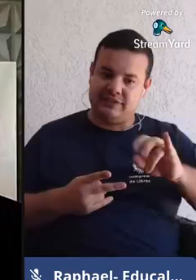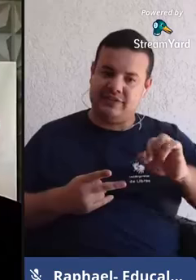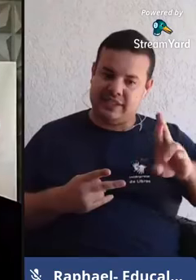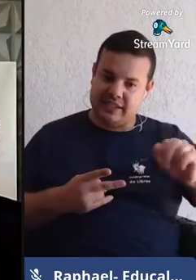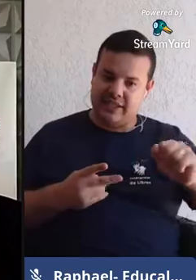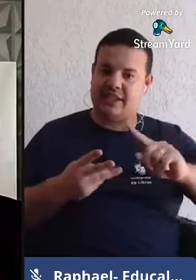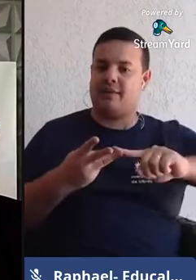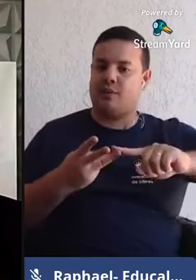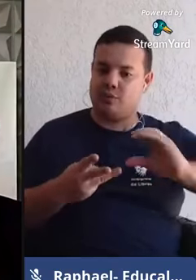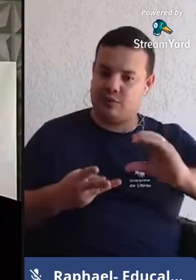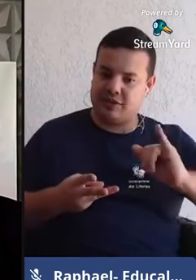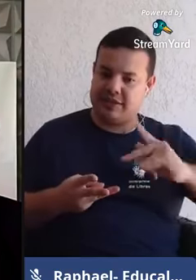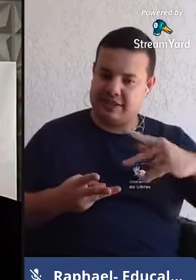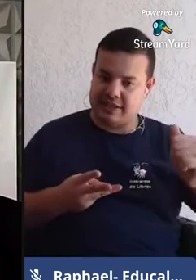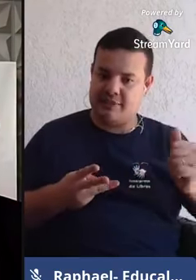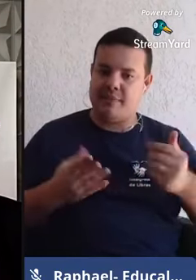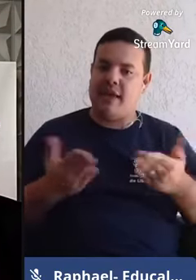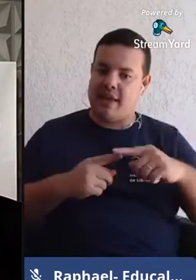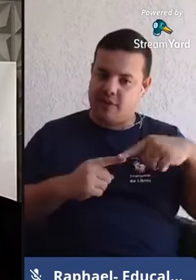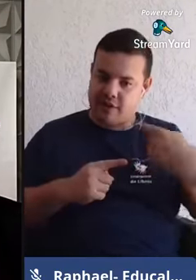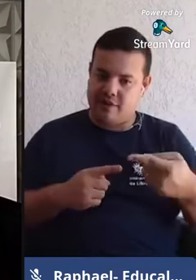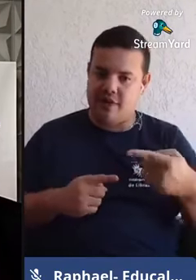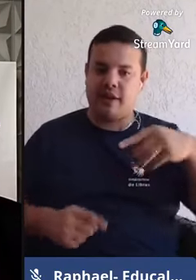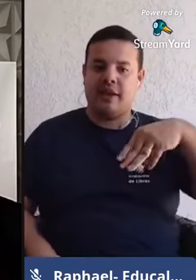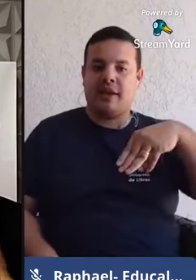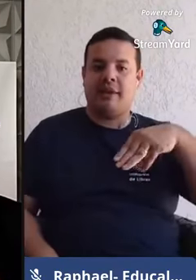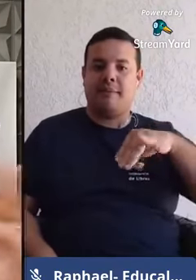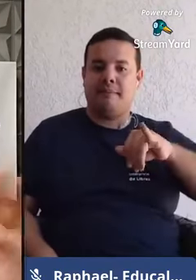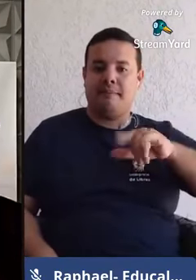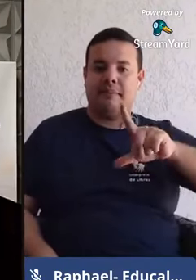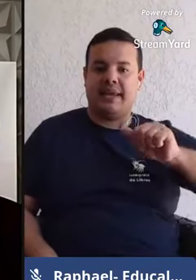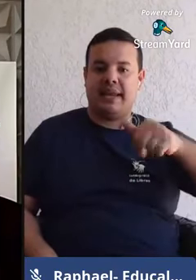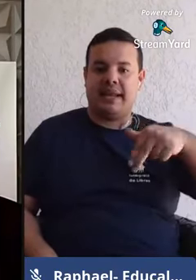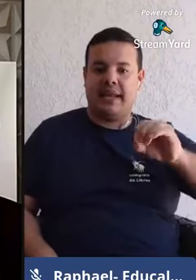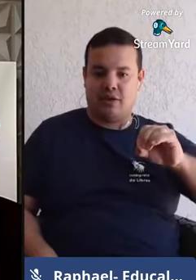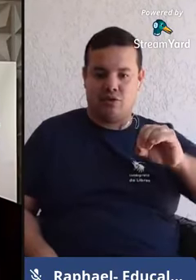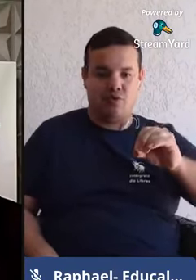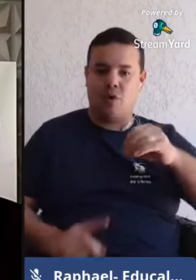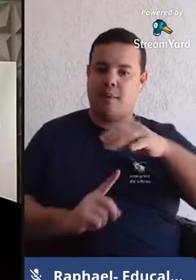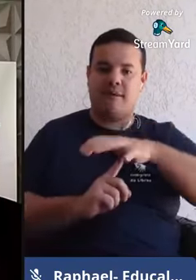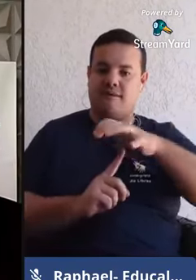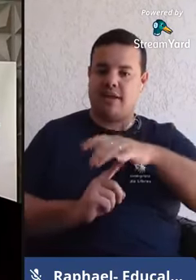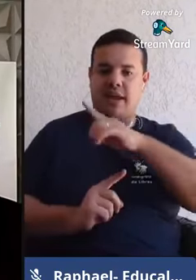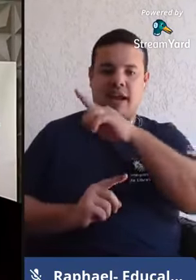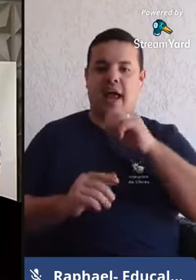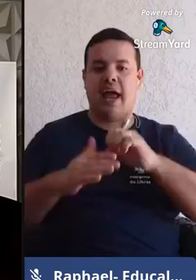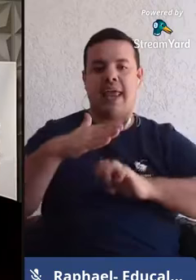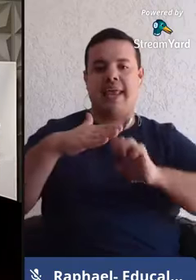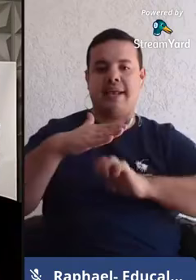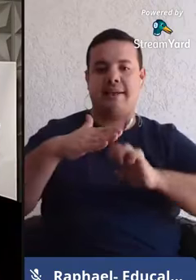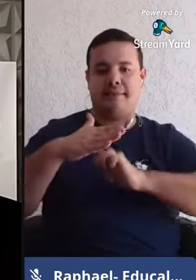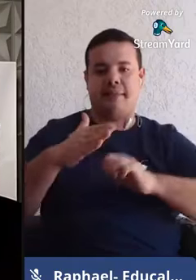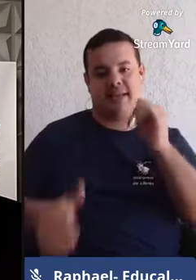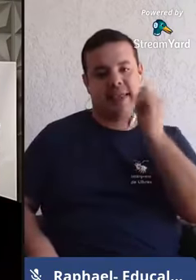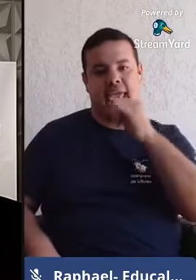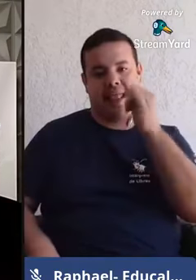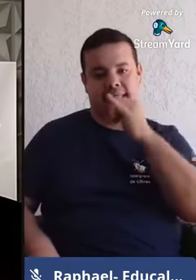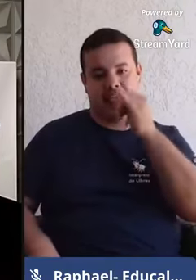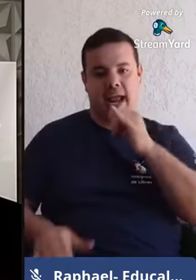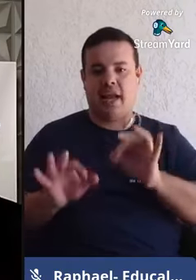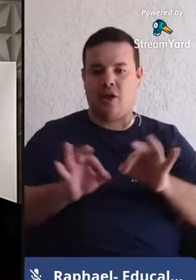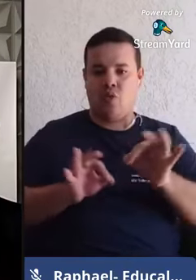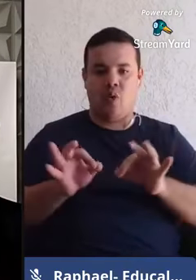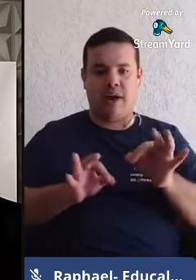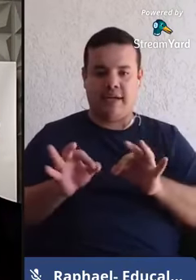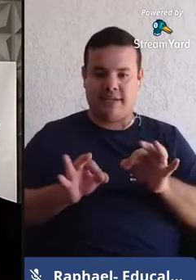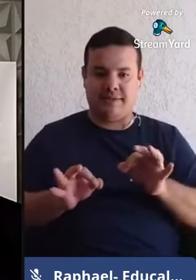está com a Fiera Milano, que é essa empresa italiana que hoje realiza a Reatec. Eu não estou mais na Reatec. Aí eu fiquei 3 anos, né, sem poder fazer feira,